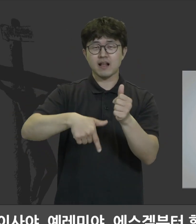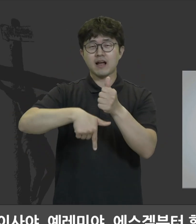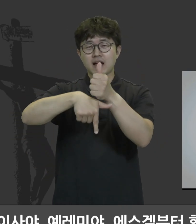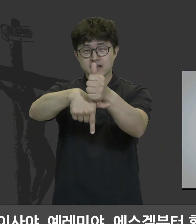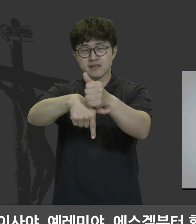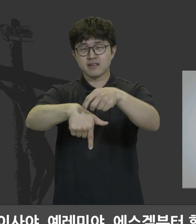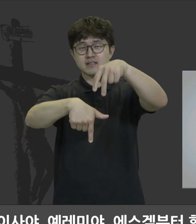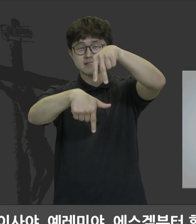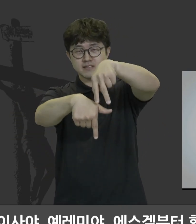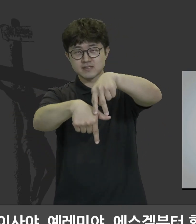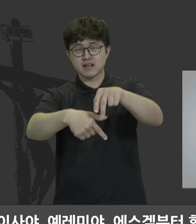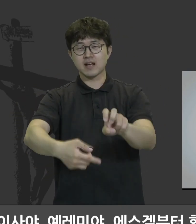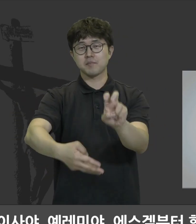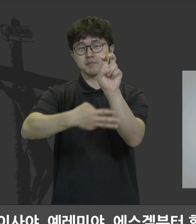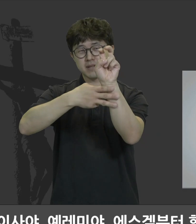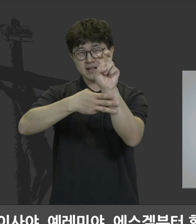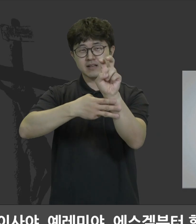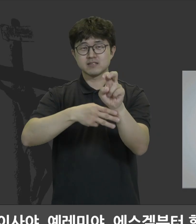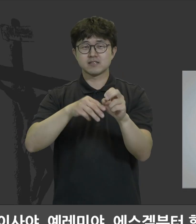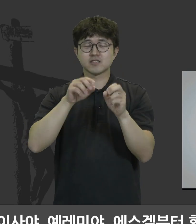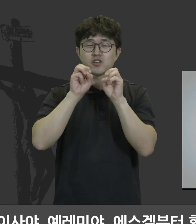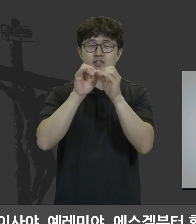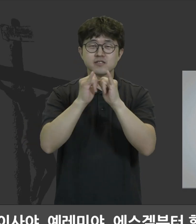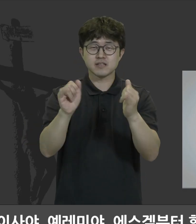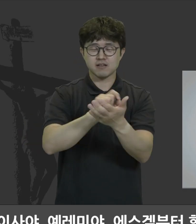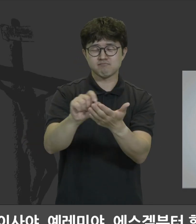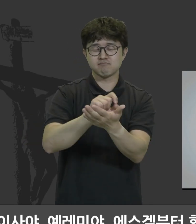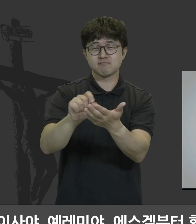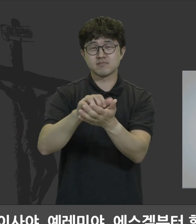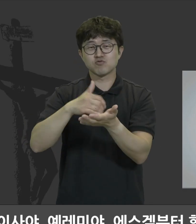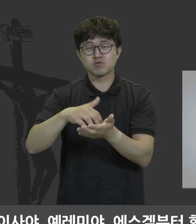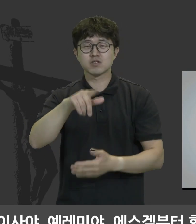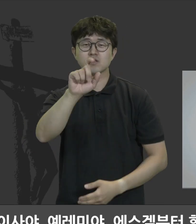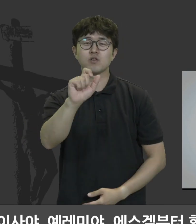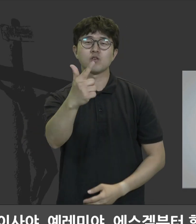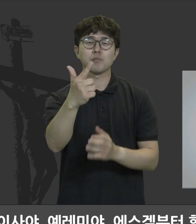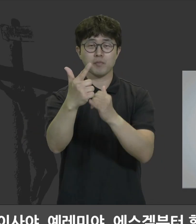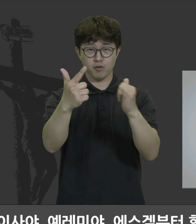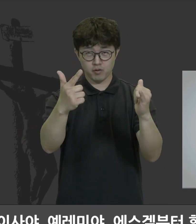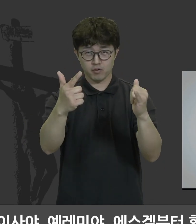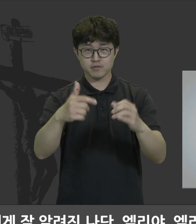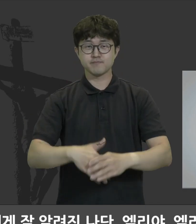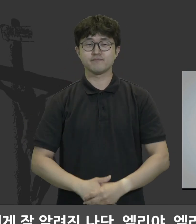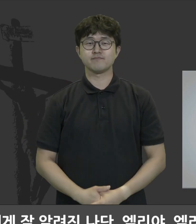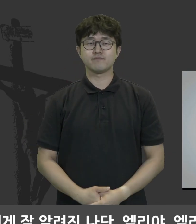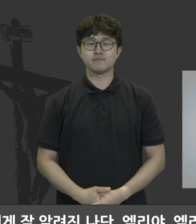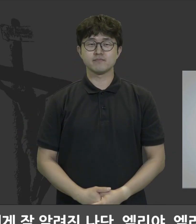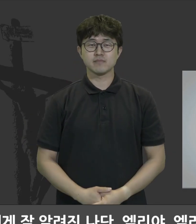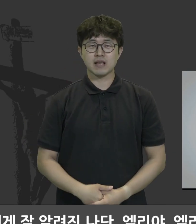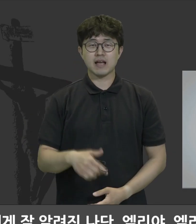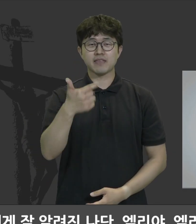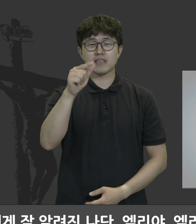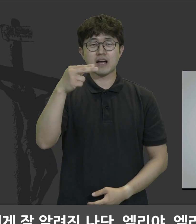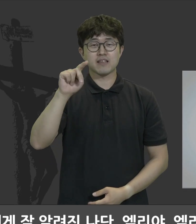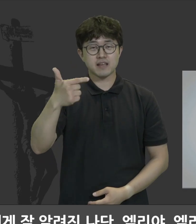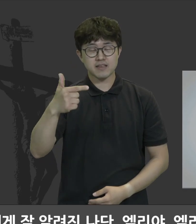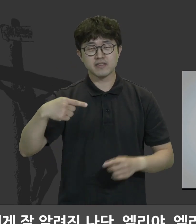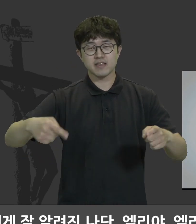스가랴, 말라기까지 선지서를 기록한 자들만 해도 16명이고 우리에게 잘 알려진 나단,